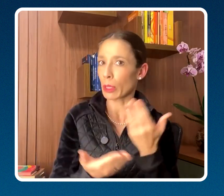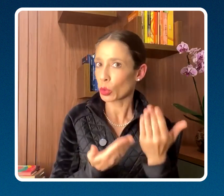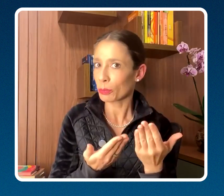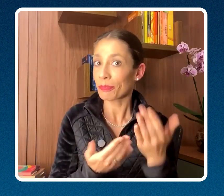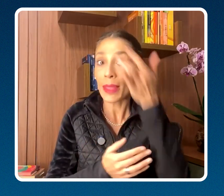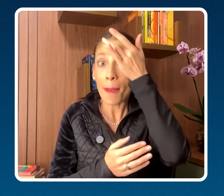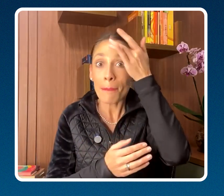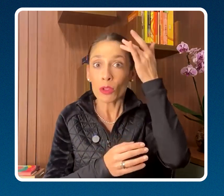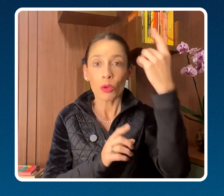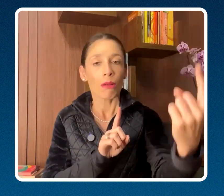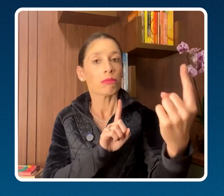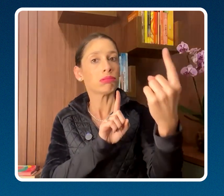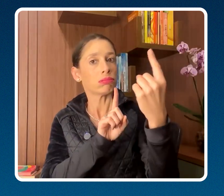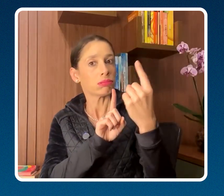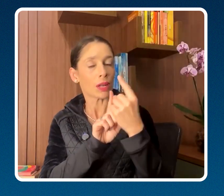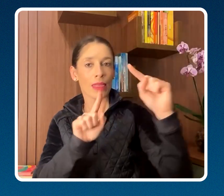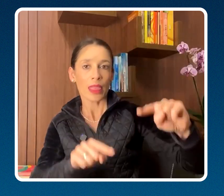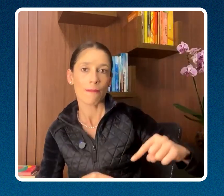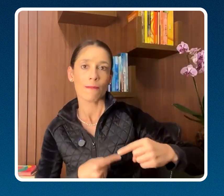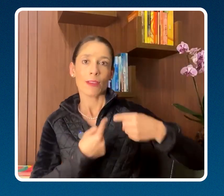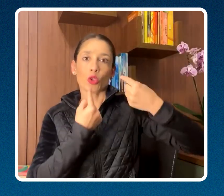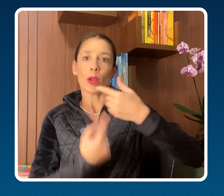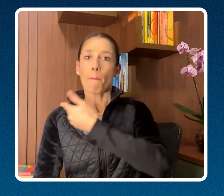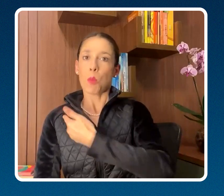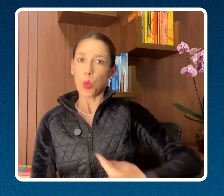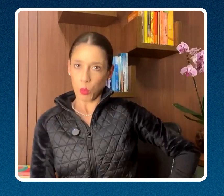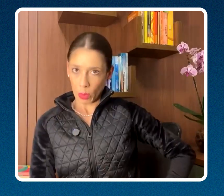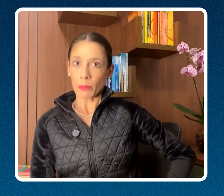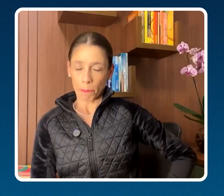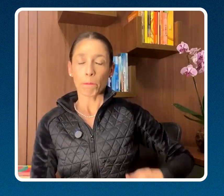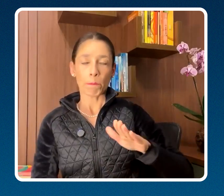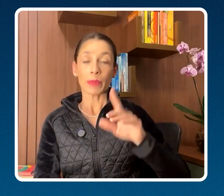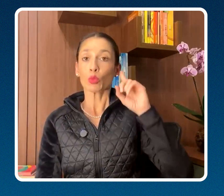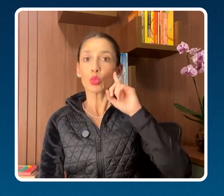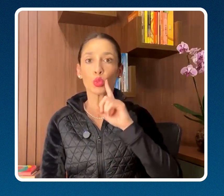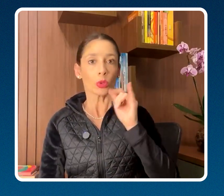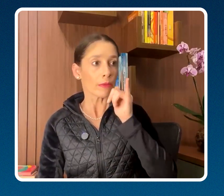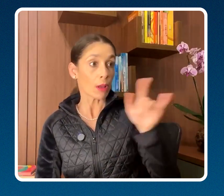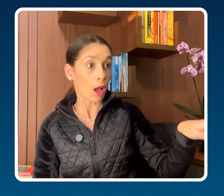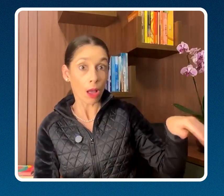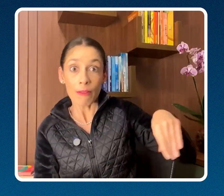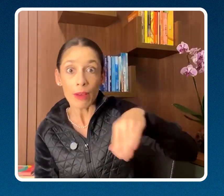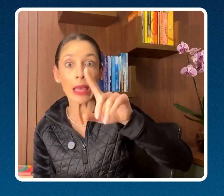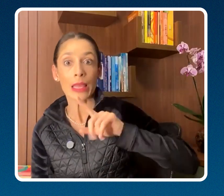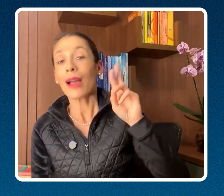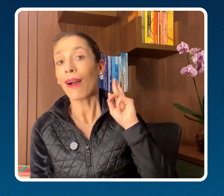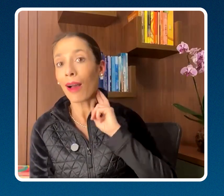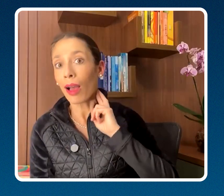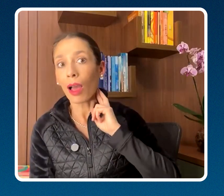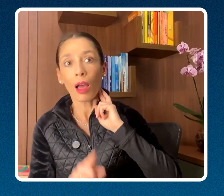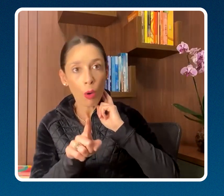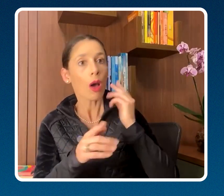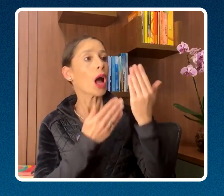vão lá na defensoria. E então, uns passavam pro outro, olha, vai lá, que tem a Raquel, ela